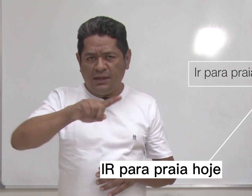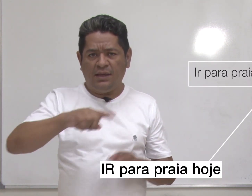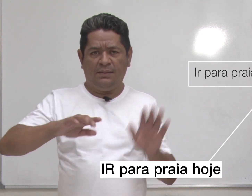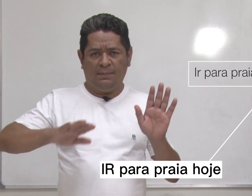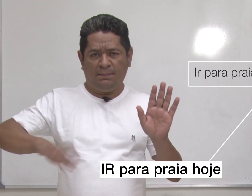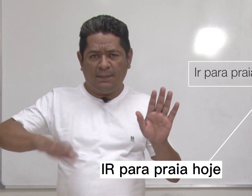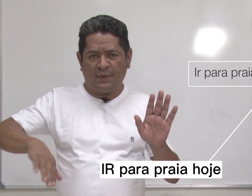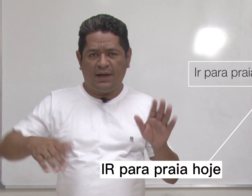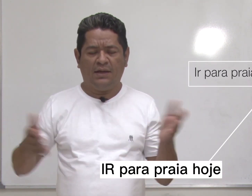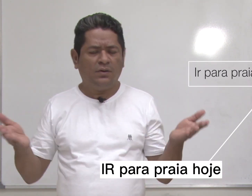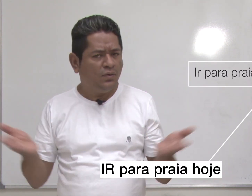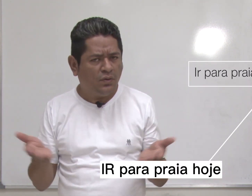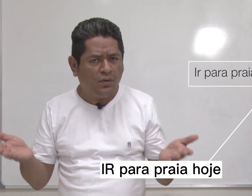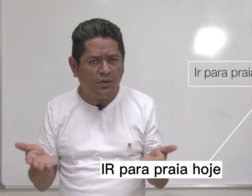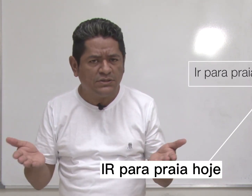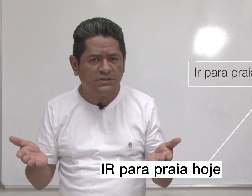ir para a praia hoje.